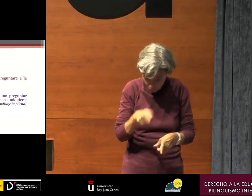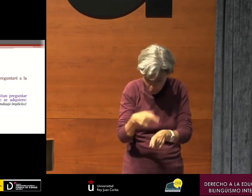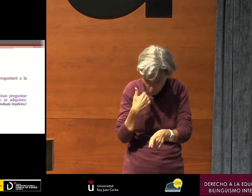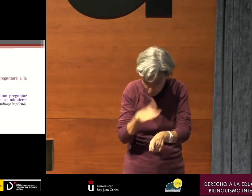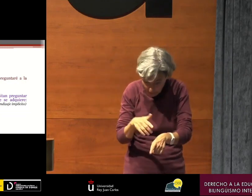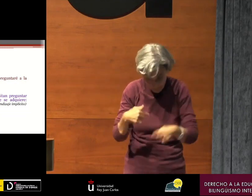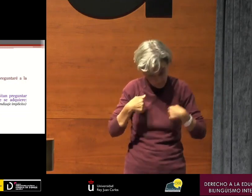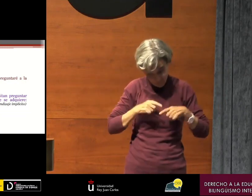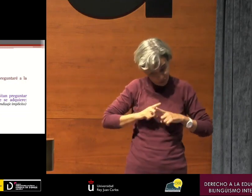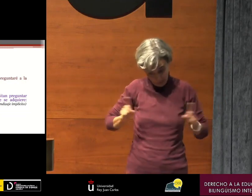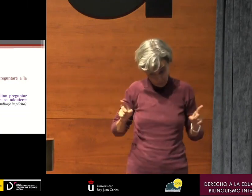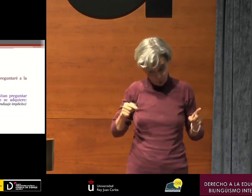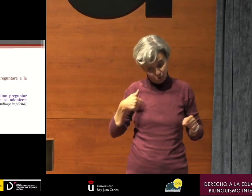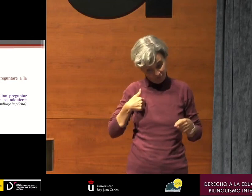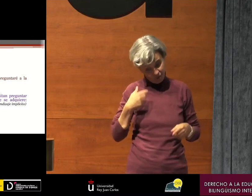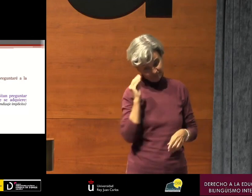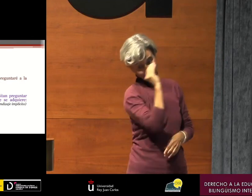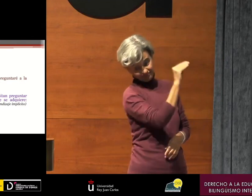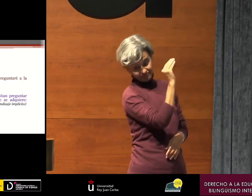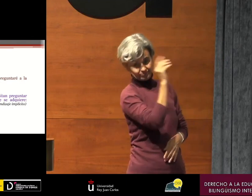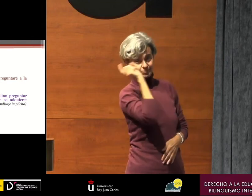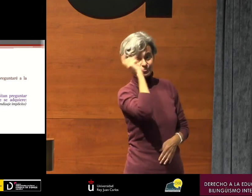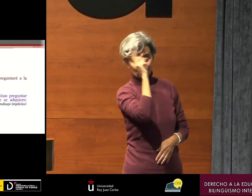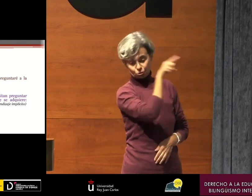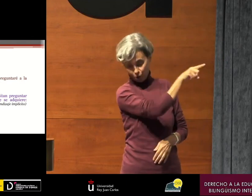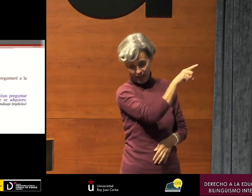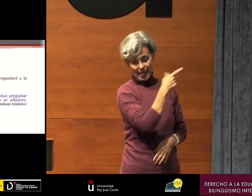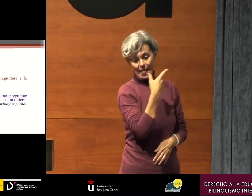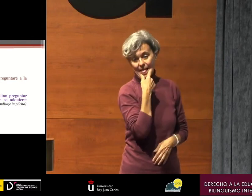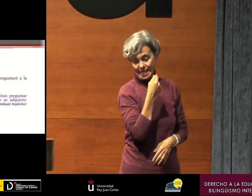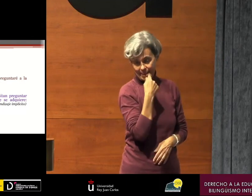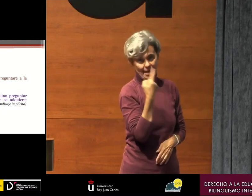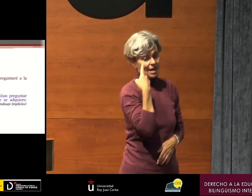No son una fuente inagotable de información.